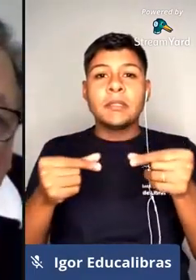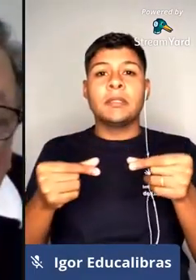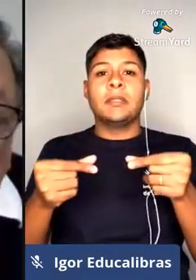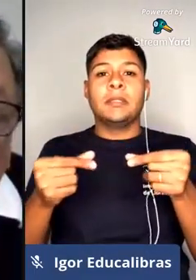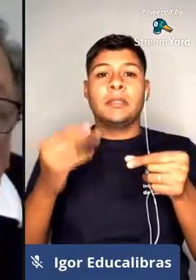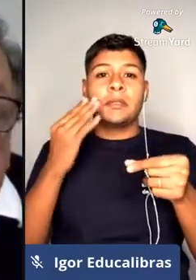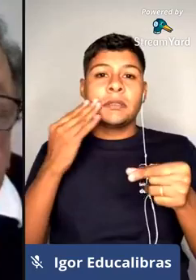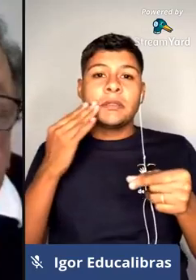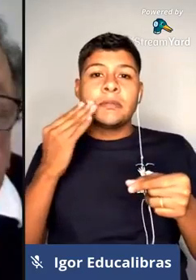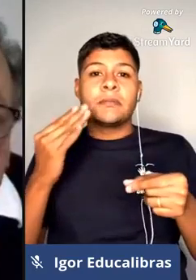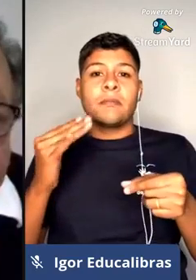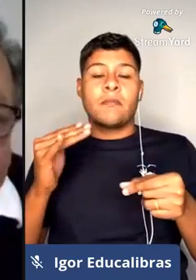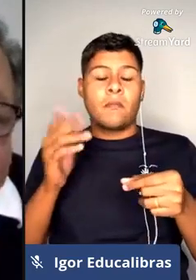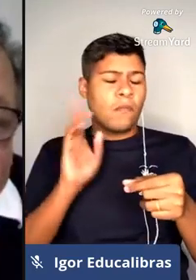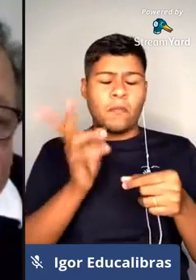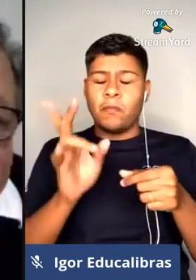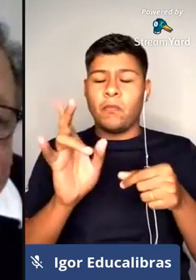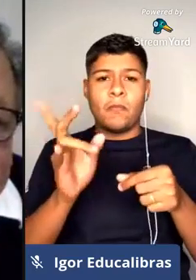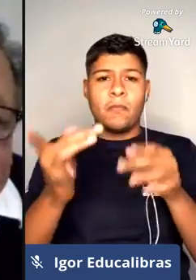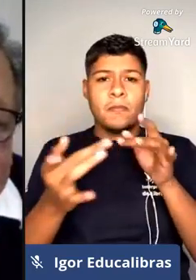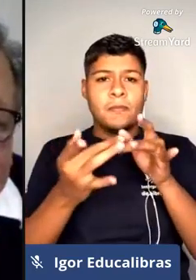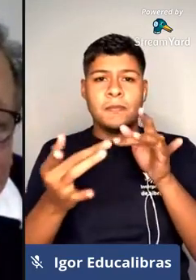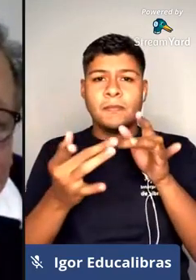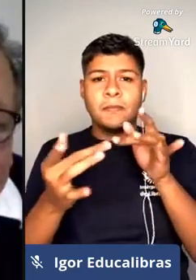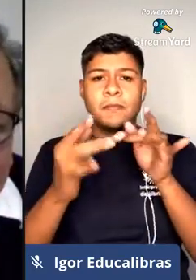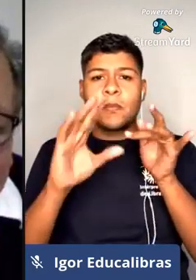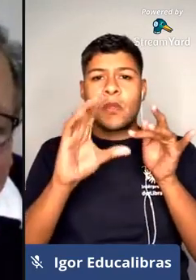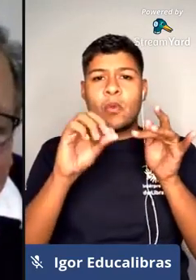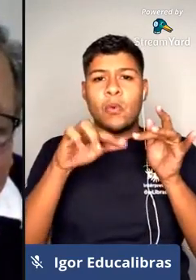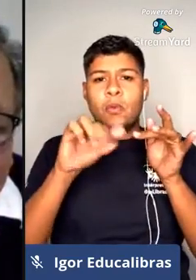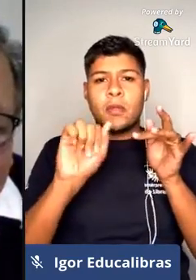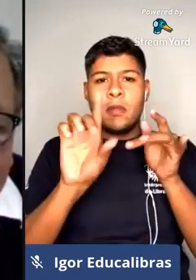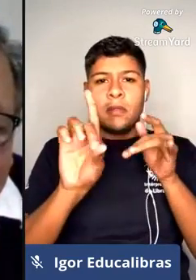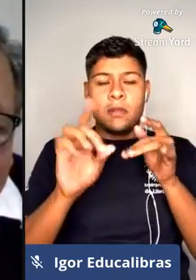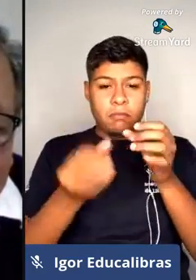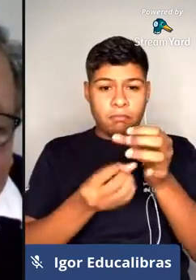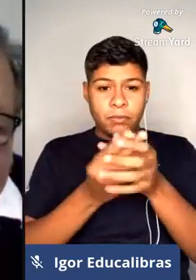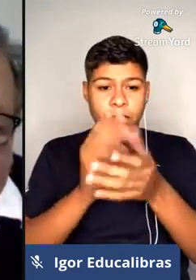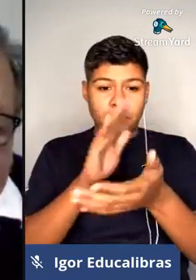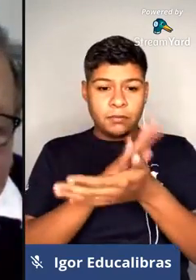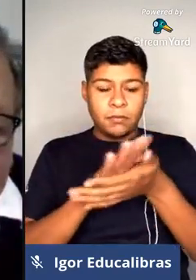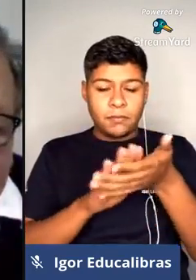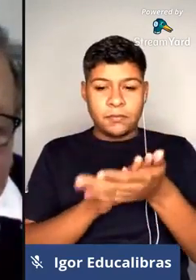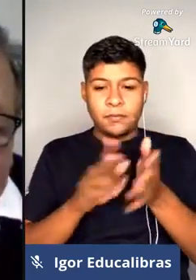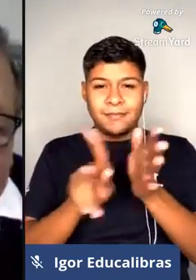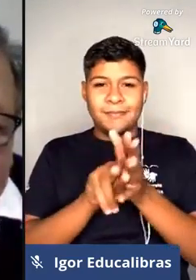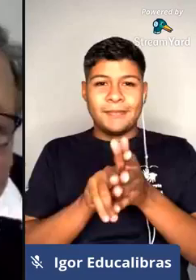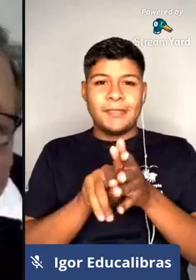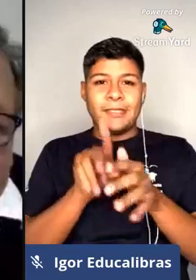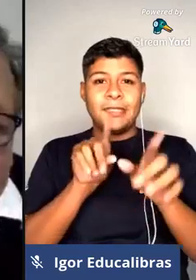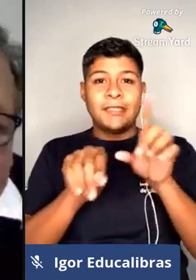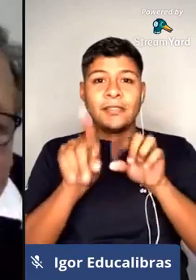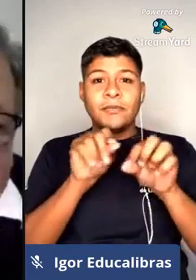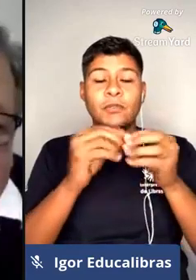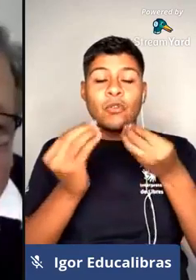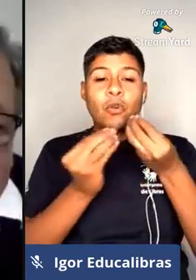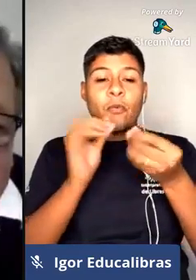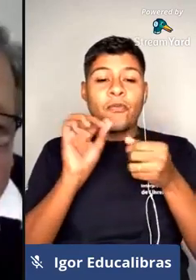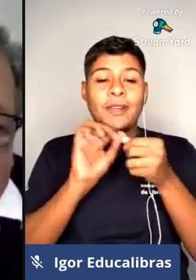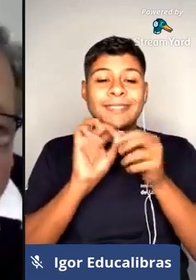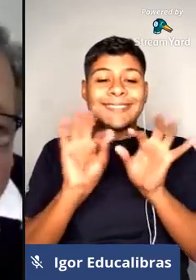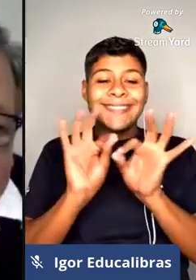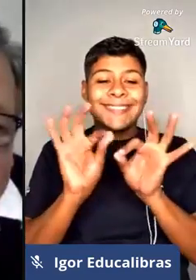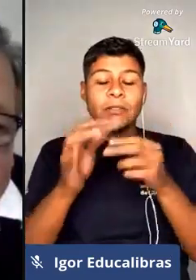Naquele CONAD que não funciona. O CONAD que não funciona. Aquilo foi uma escola de como não fazer as